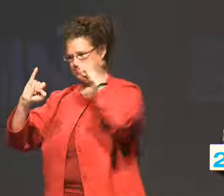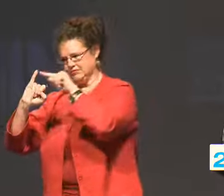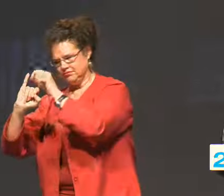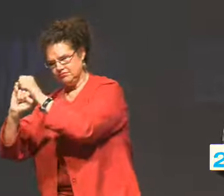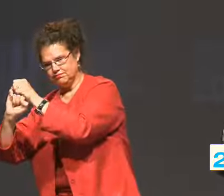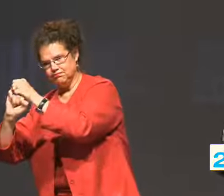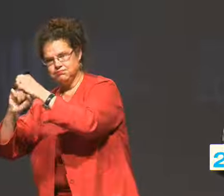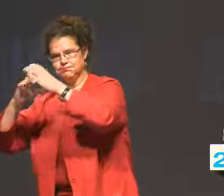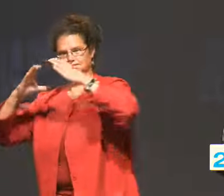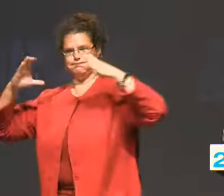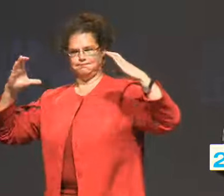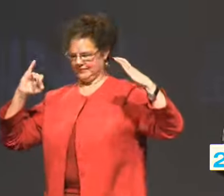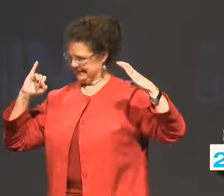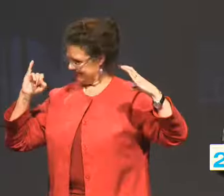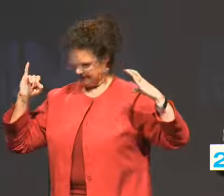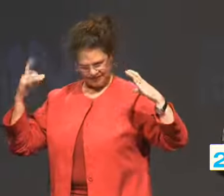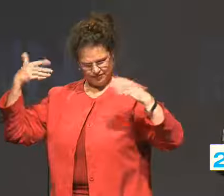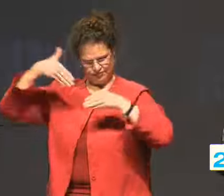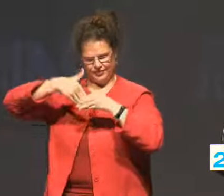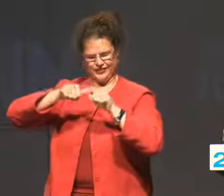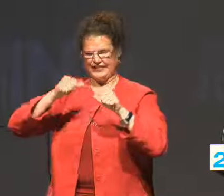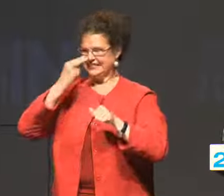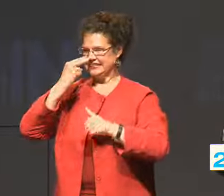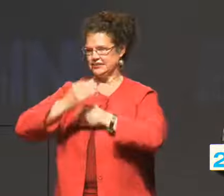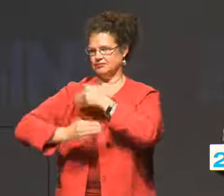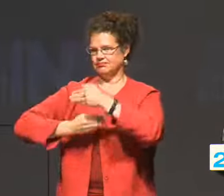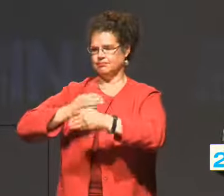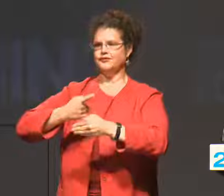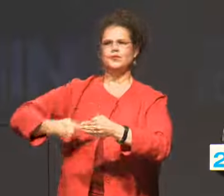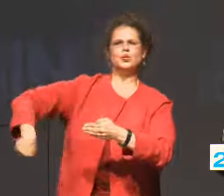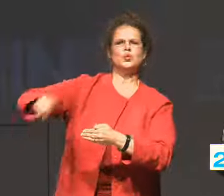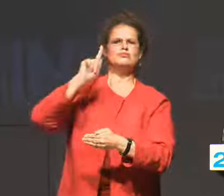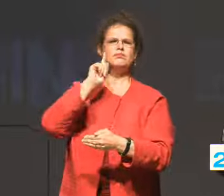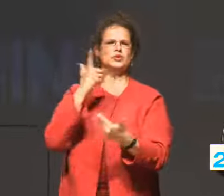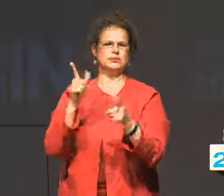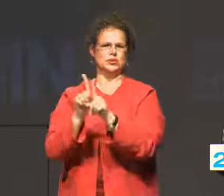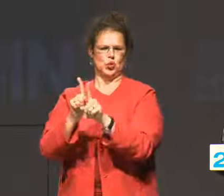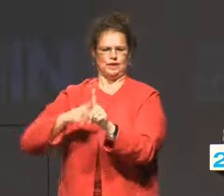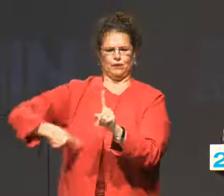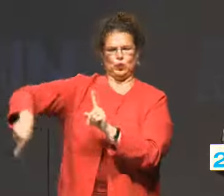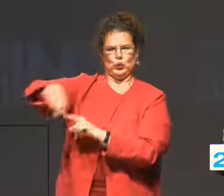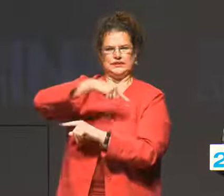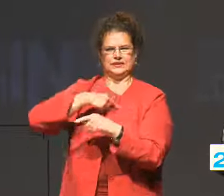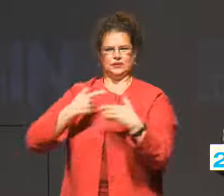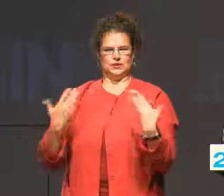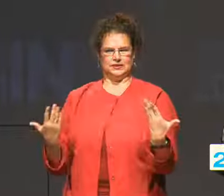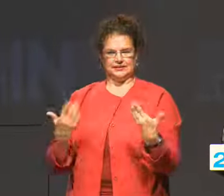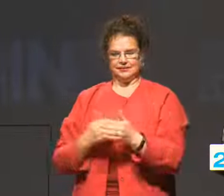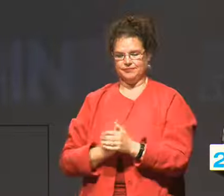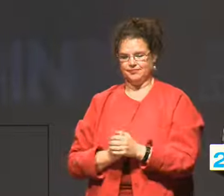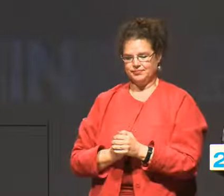Ja, und ich möchte jetzt gerne da eintauchen in diesen Begriff, möchte